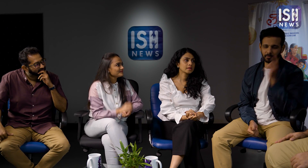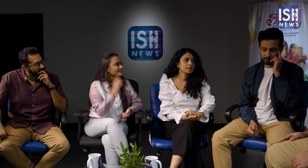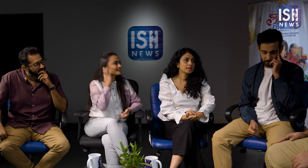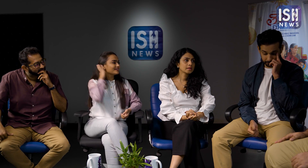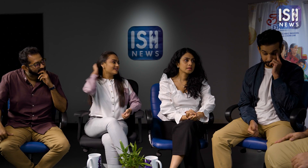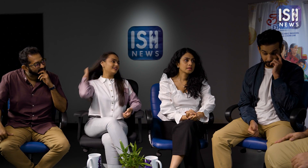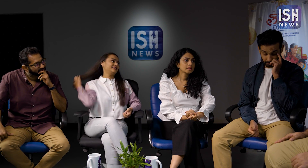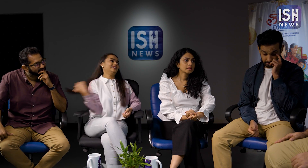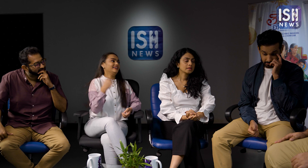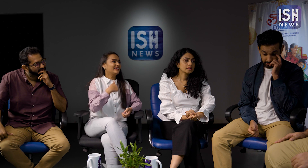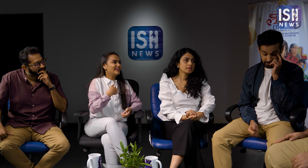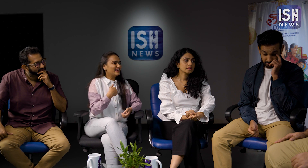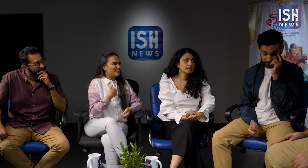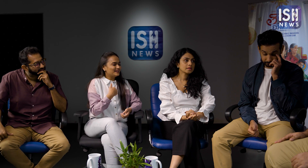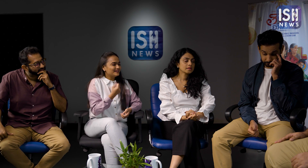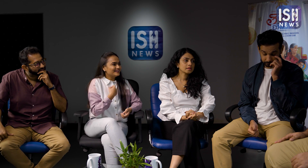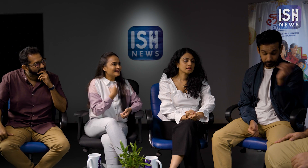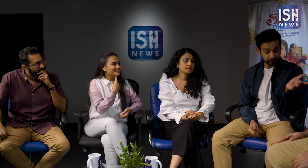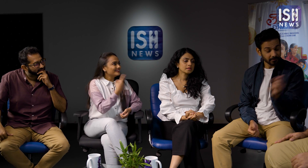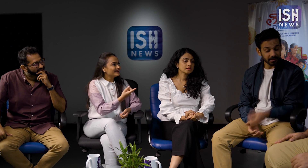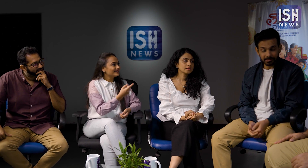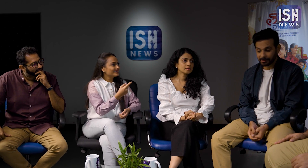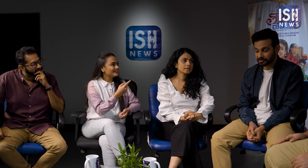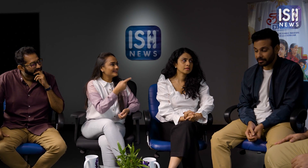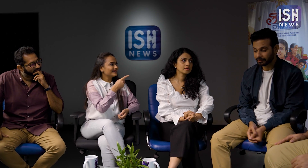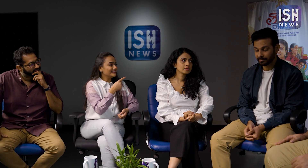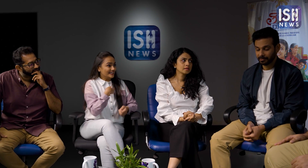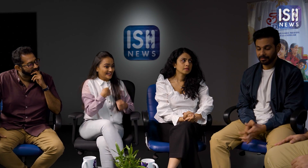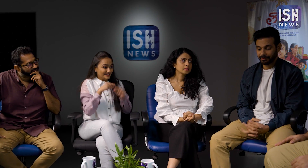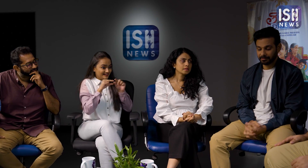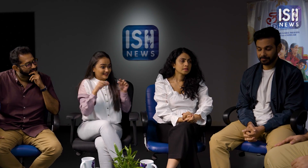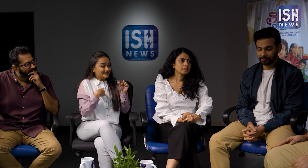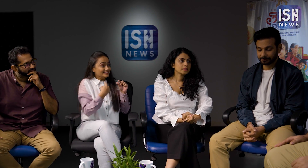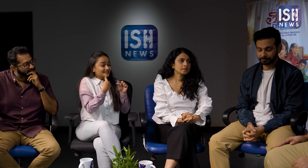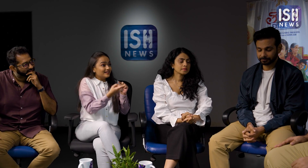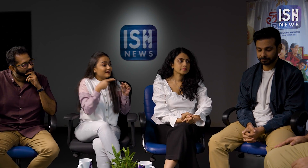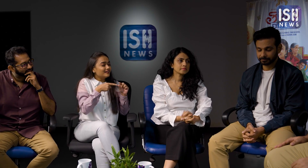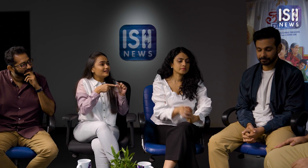I want to say this to especially